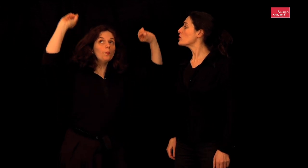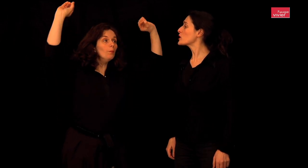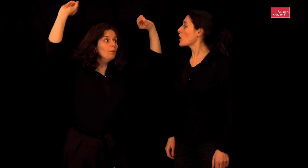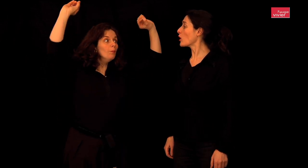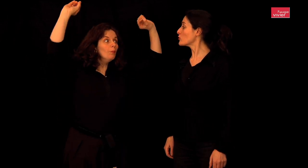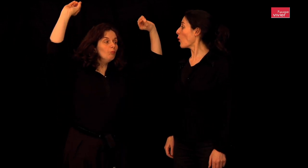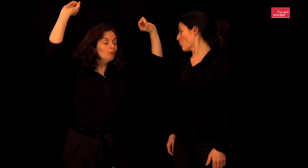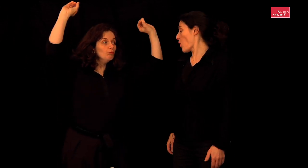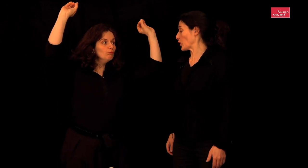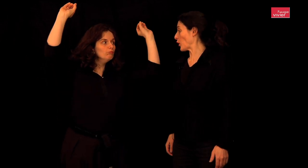Les cornes moyennes